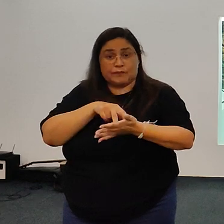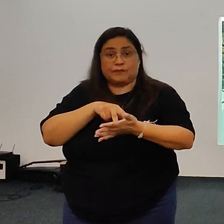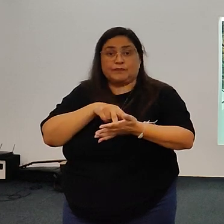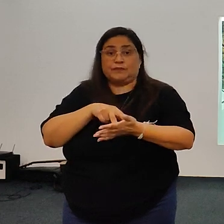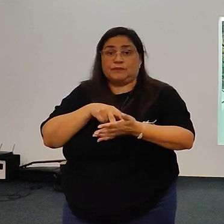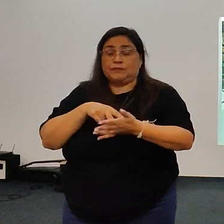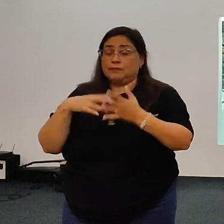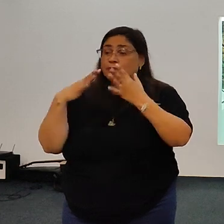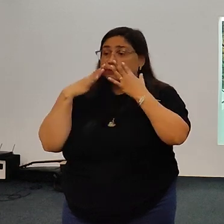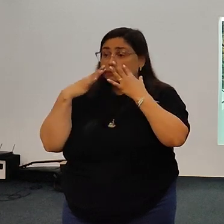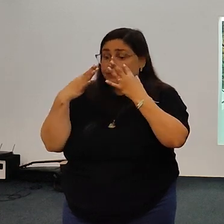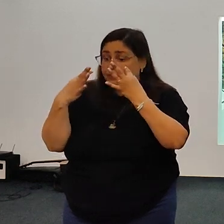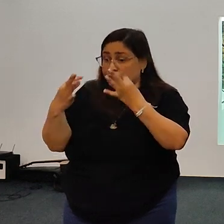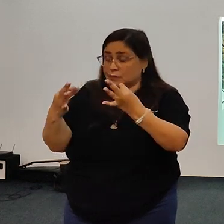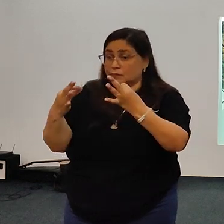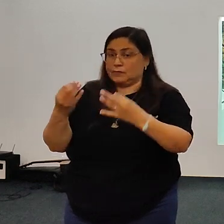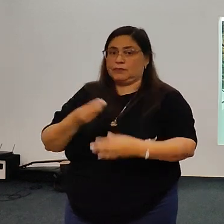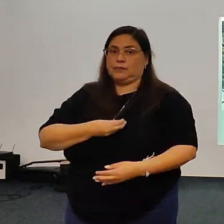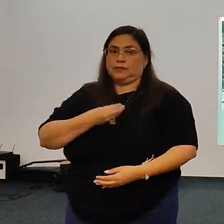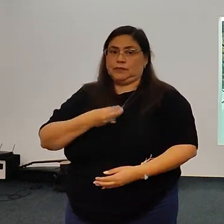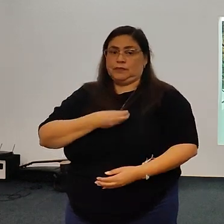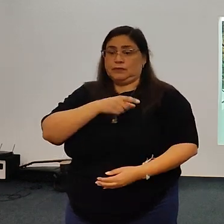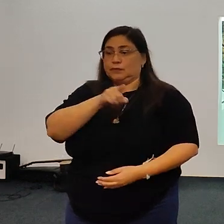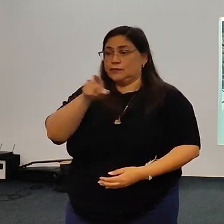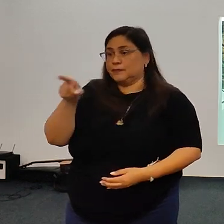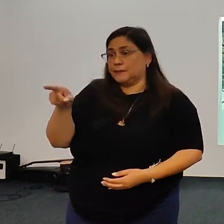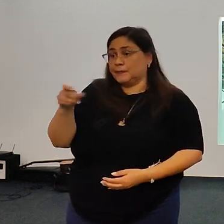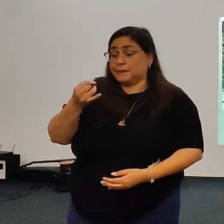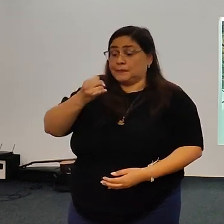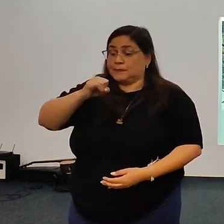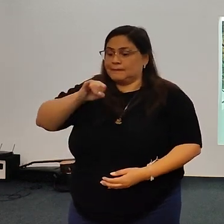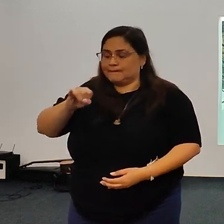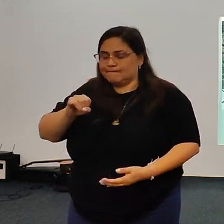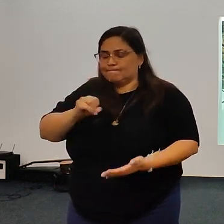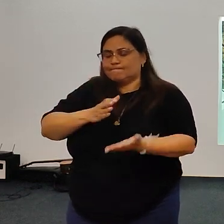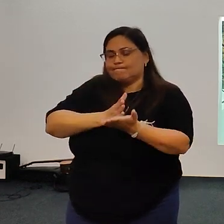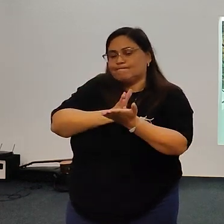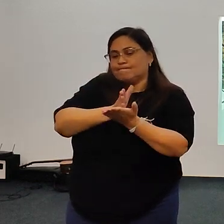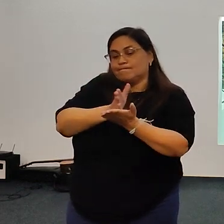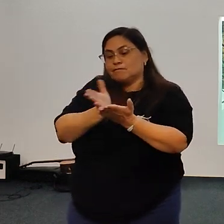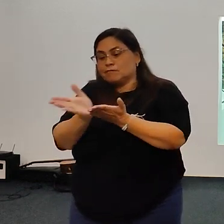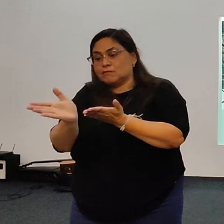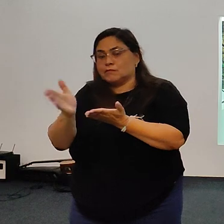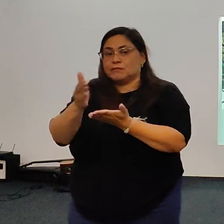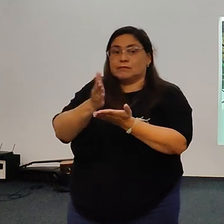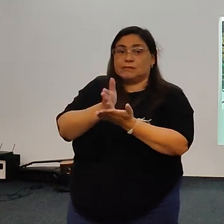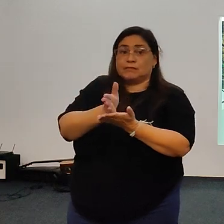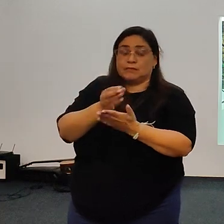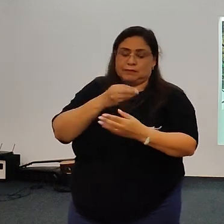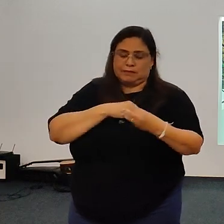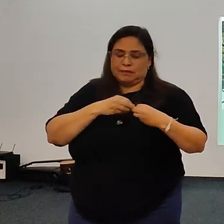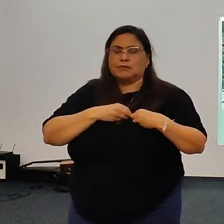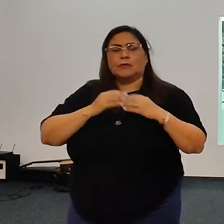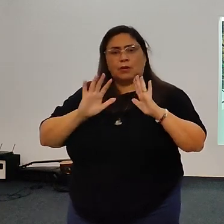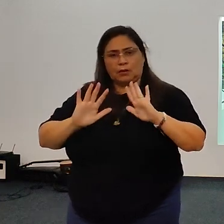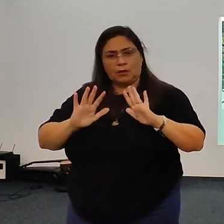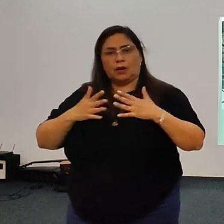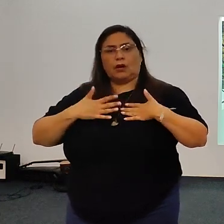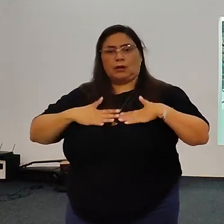vocês prestem atenção na forma de viver. Mas se porventura vocês caírem, vocês pecarem,